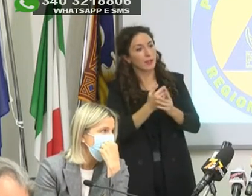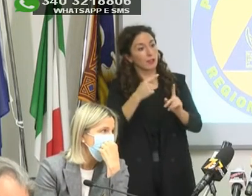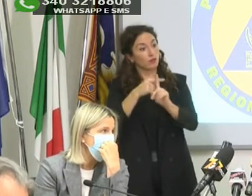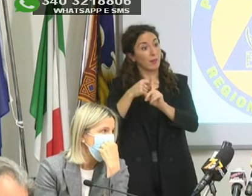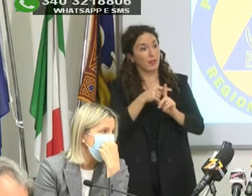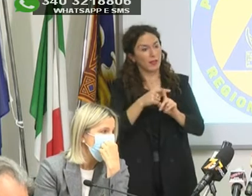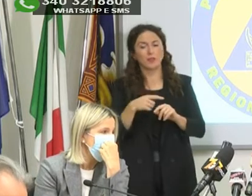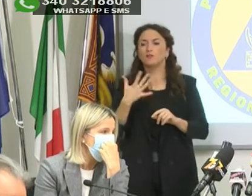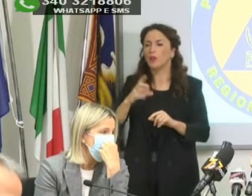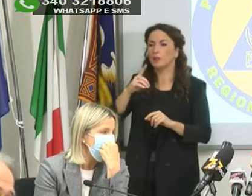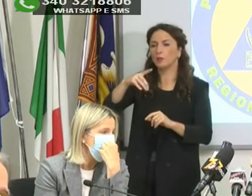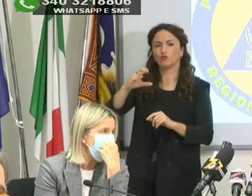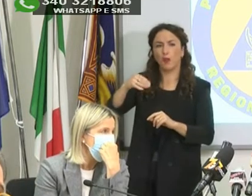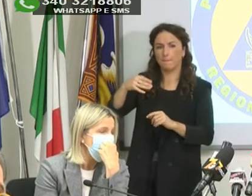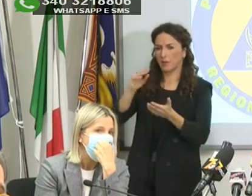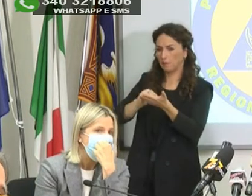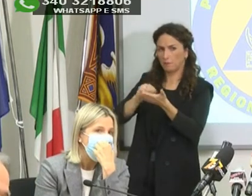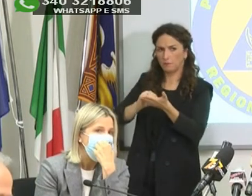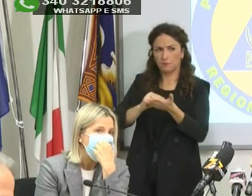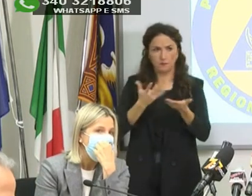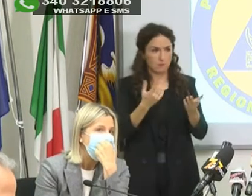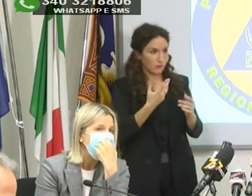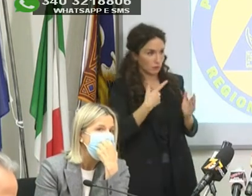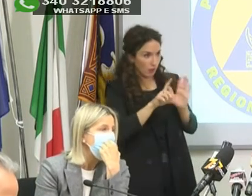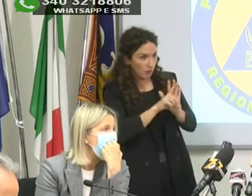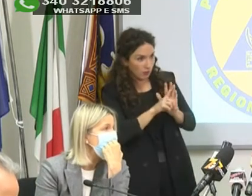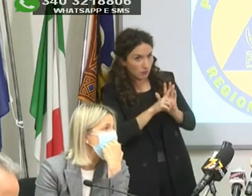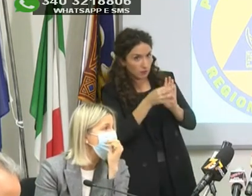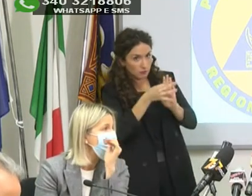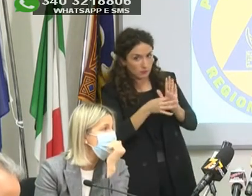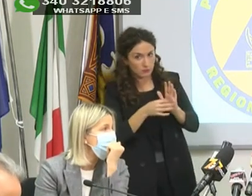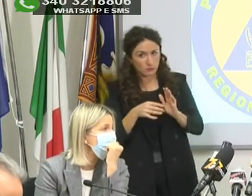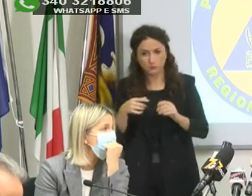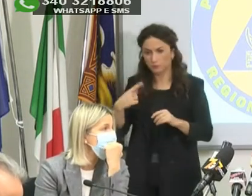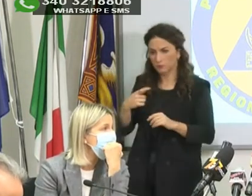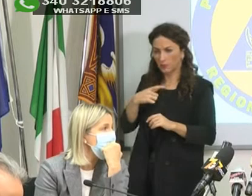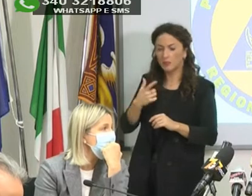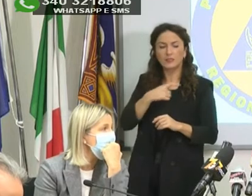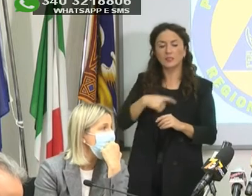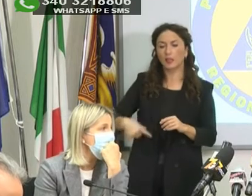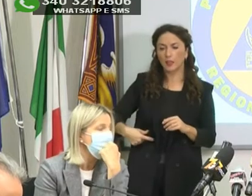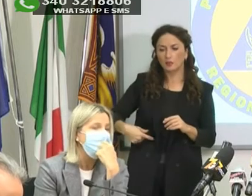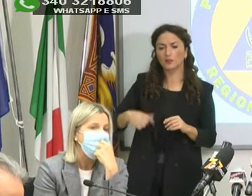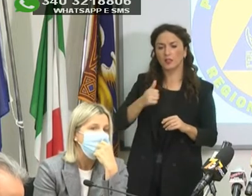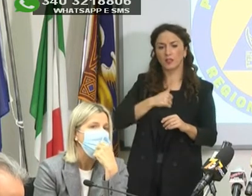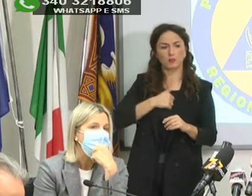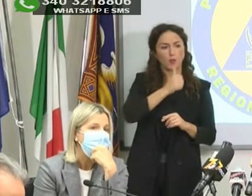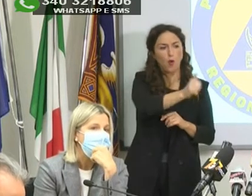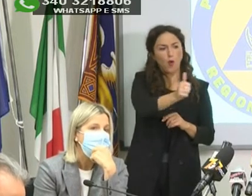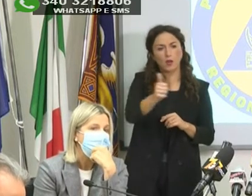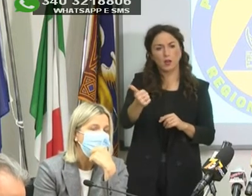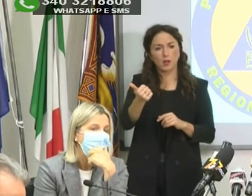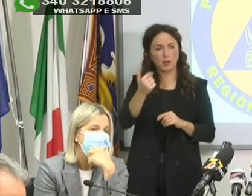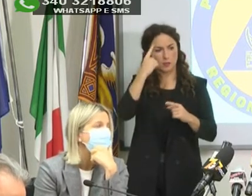già previsto in DPCM. Ma va ulteriormente normata dalla ordinanza? I sindaci poi